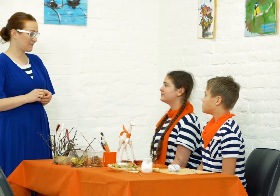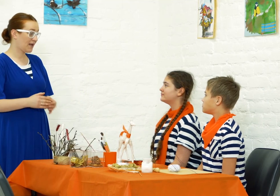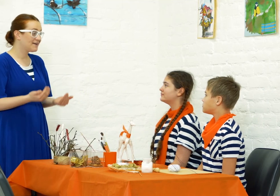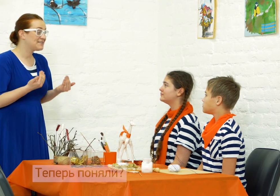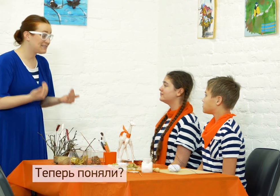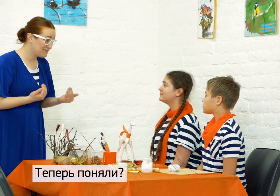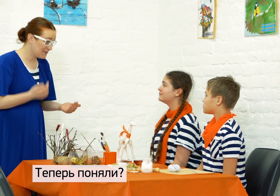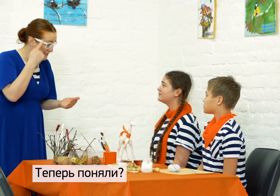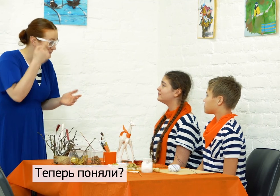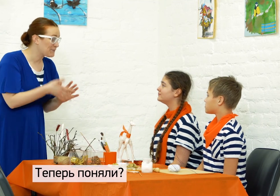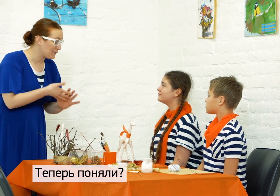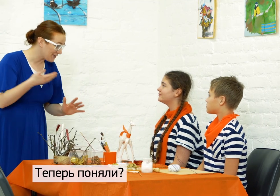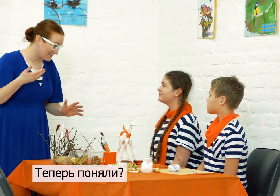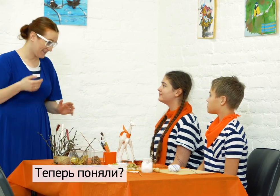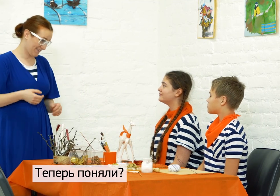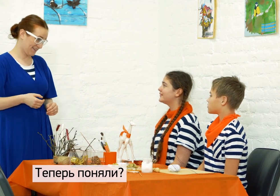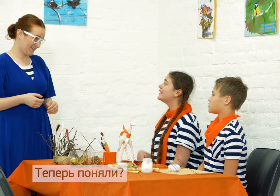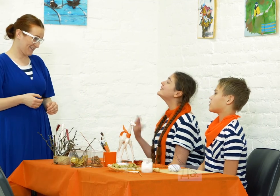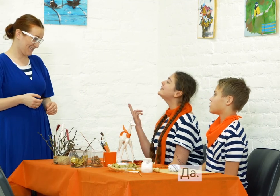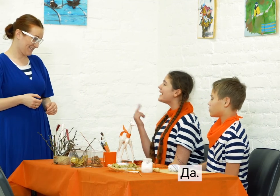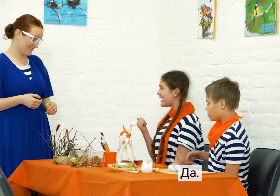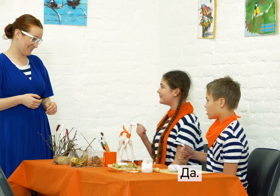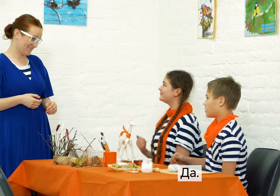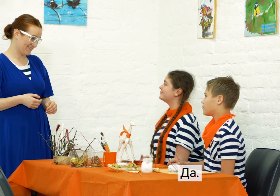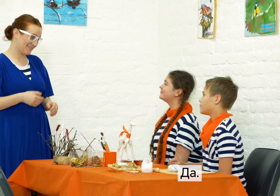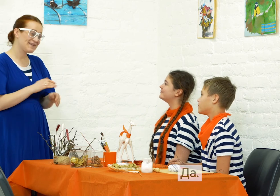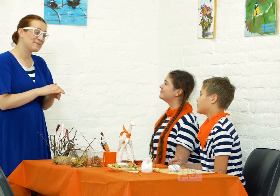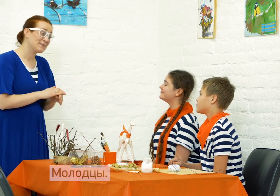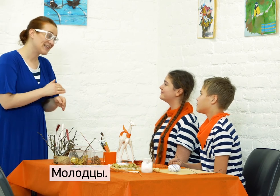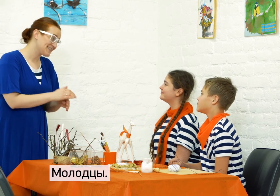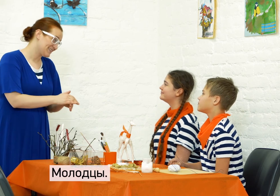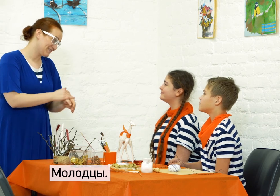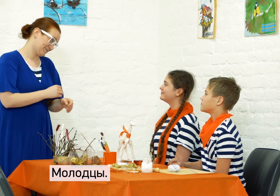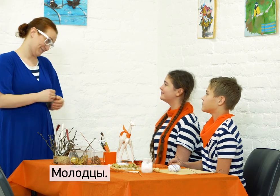Теперь поняли? Да! Молодцы!